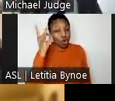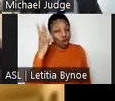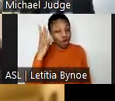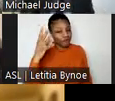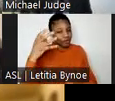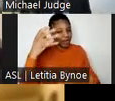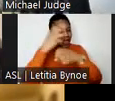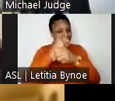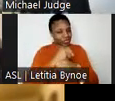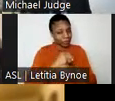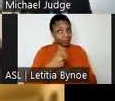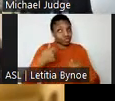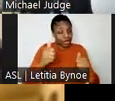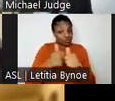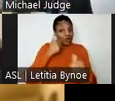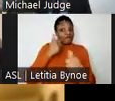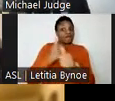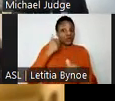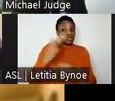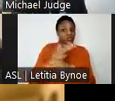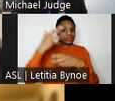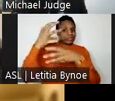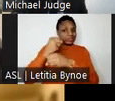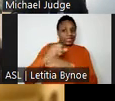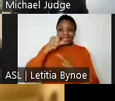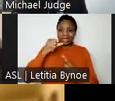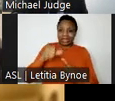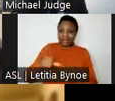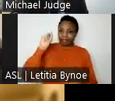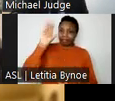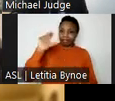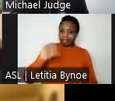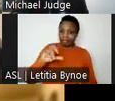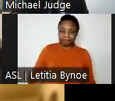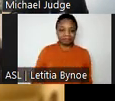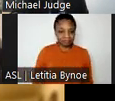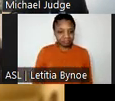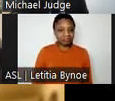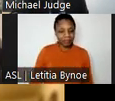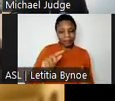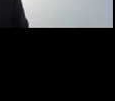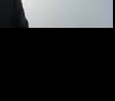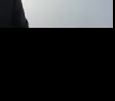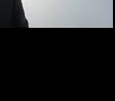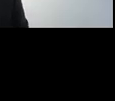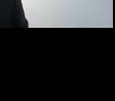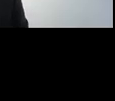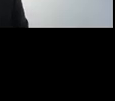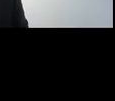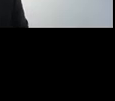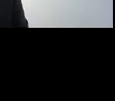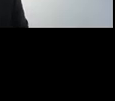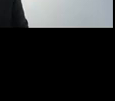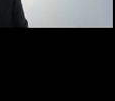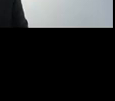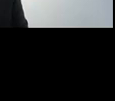eh de emplazamientos y permisos de la comisión de energía e infraestructura es un acrónimo terrible pero es un